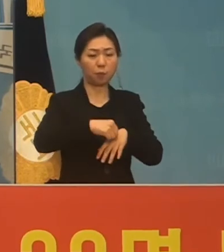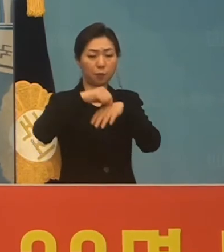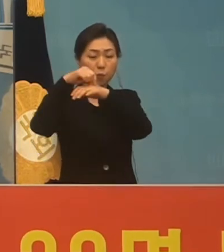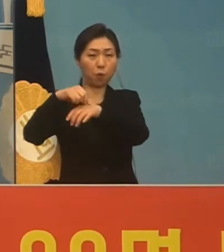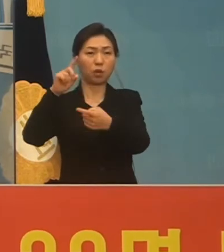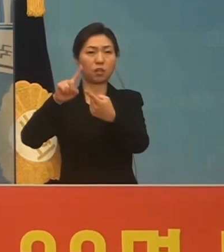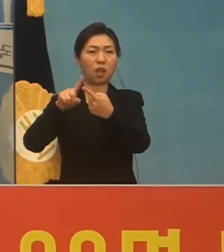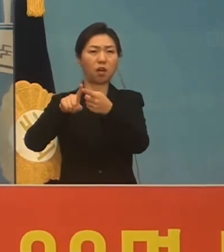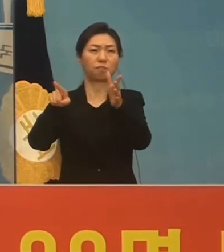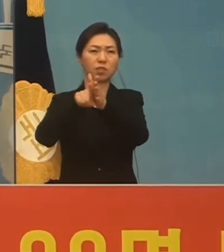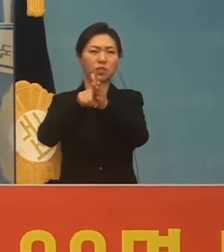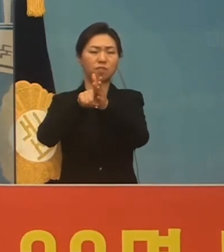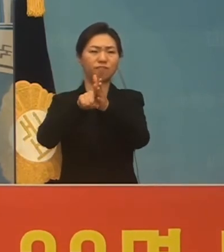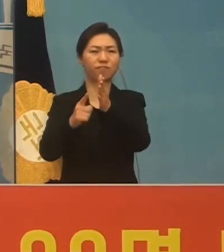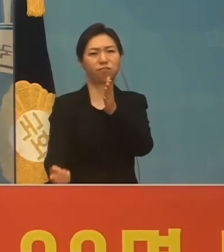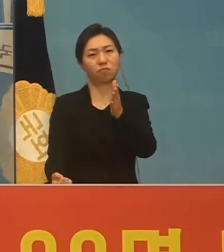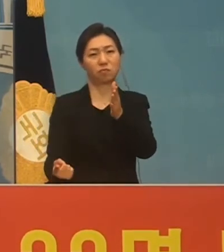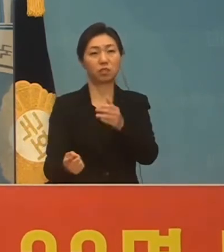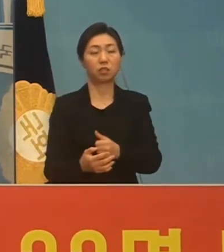일했던 일터에서